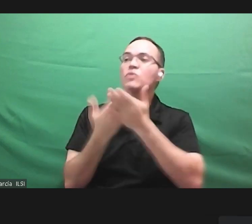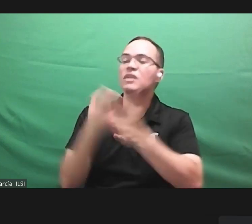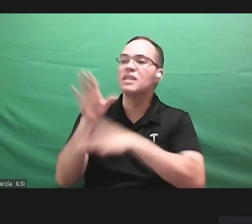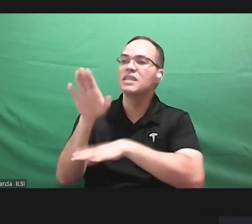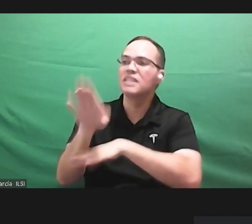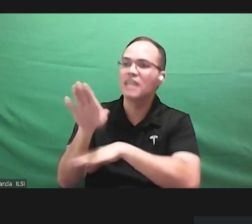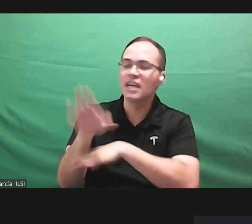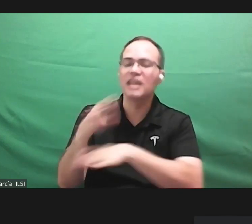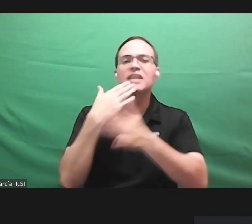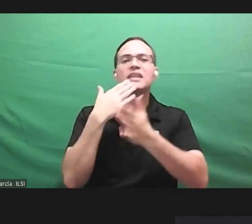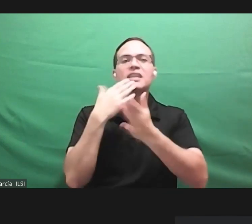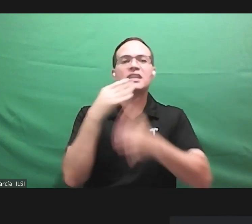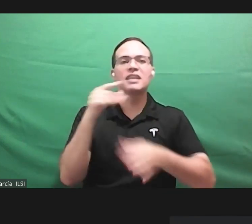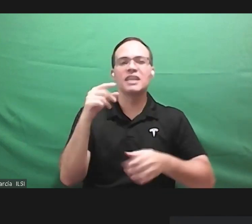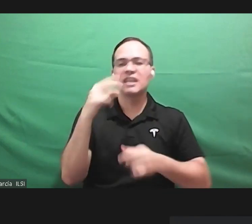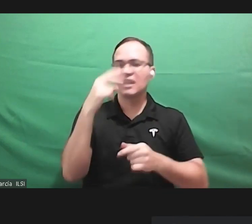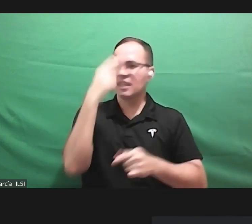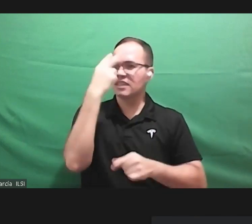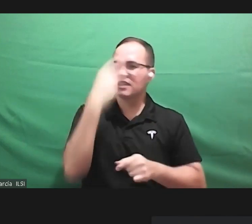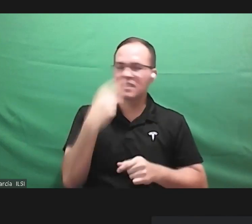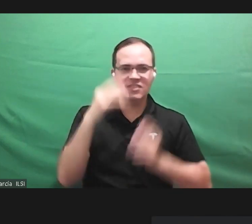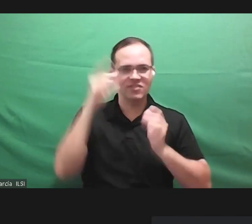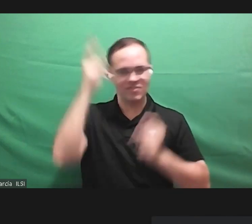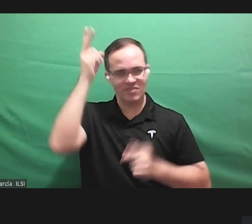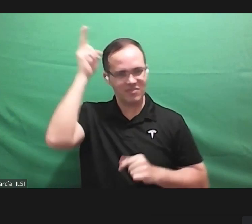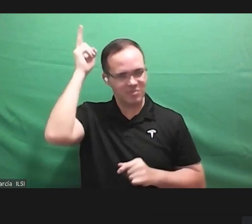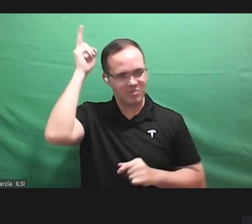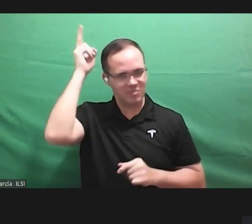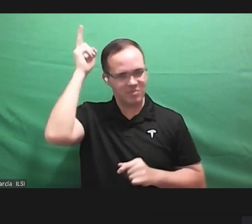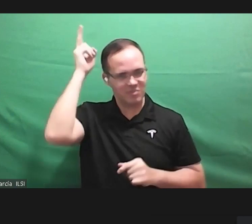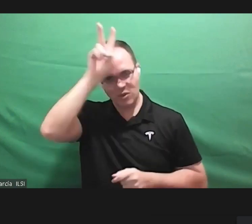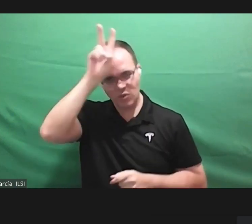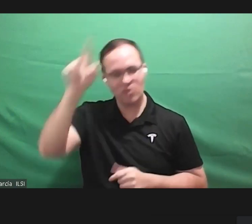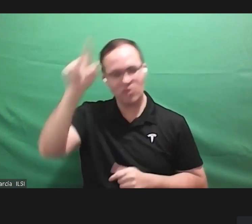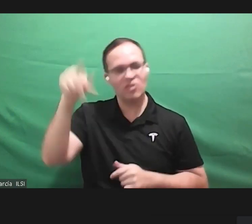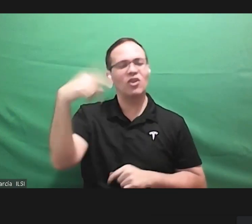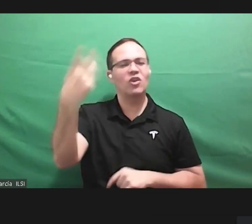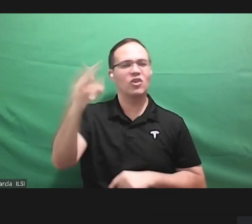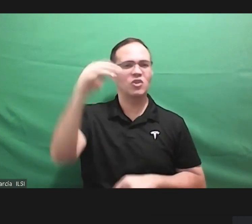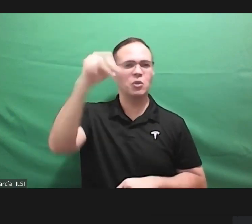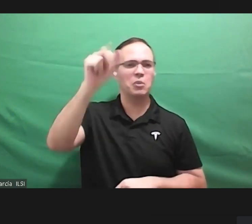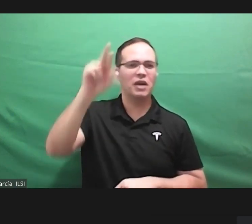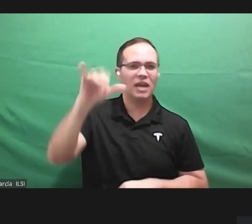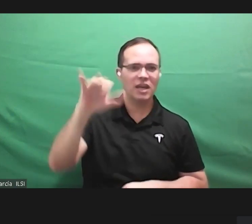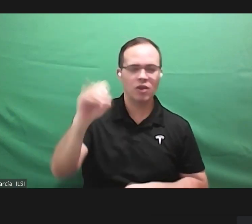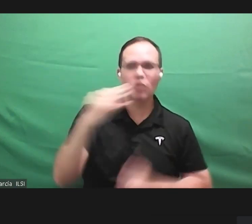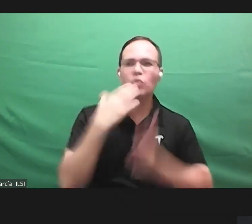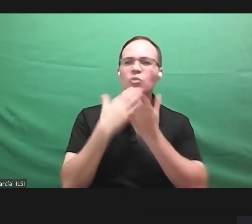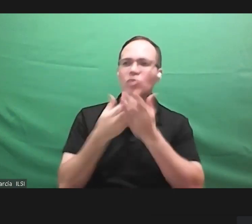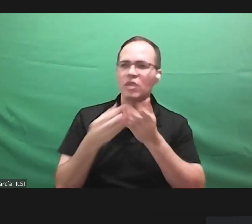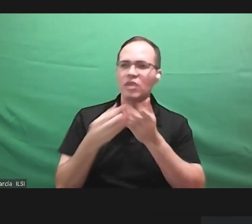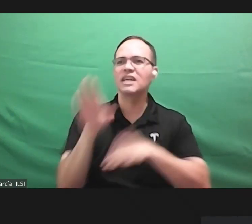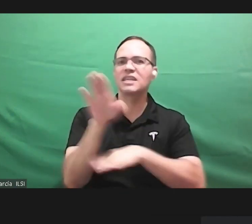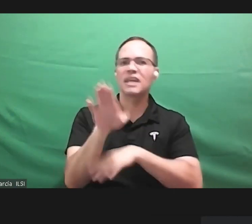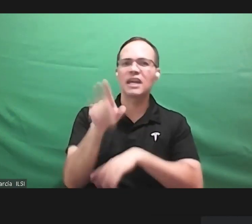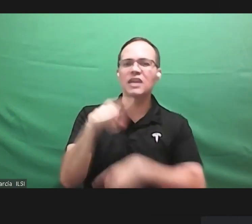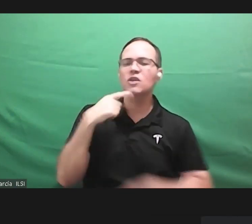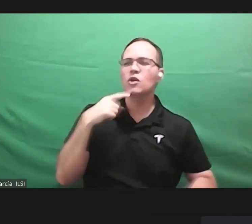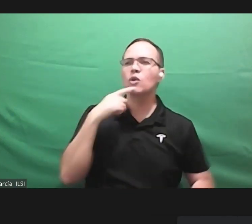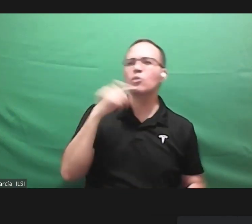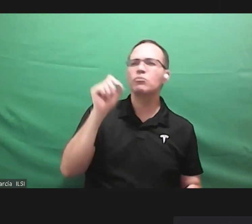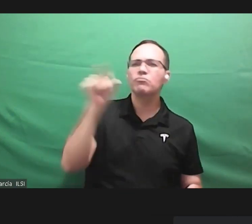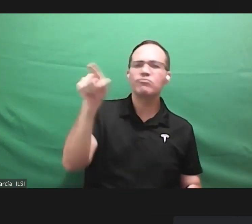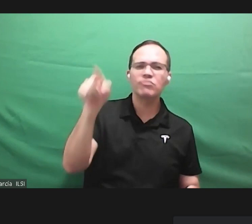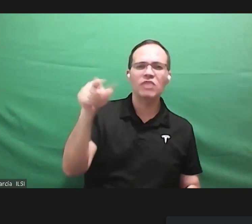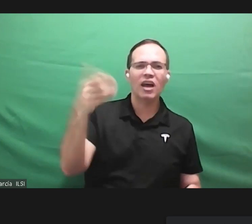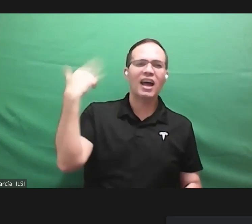Mario y todos. Yo quería preguntarle sobre todo a Vladimir, el primer